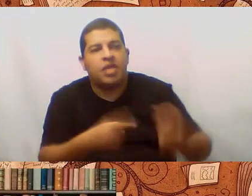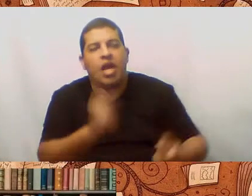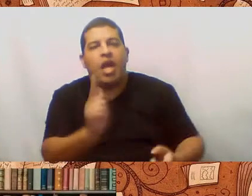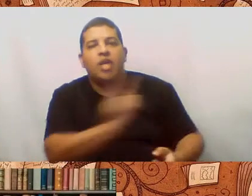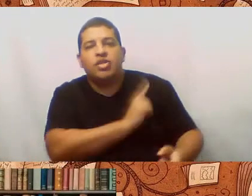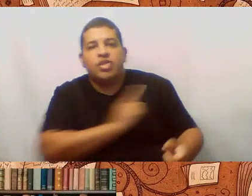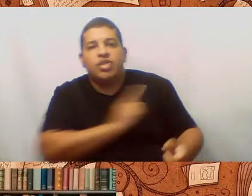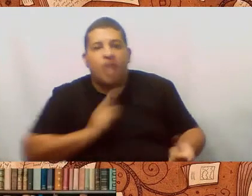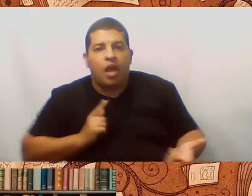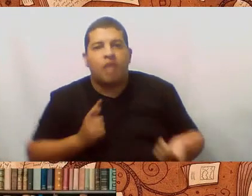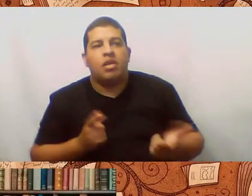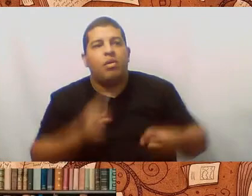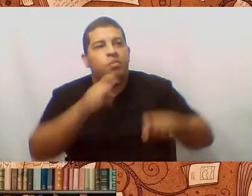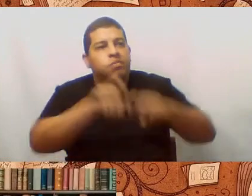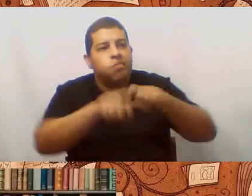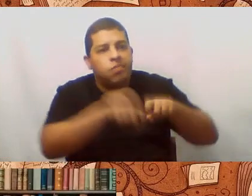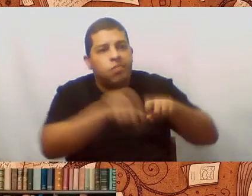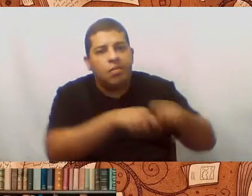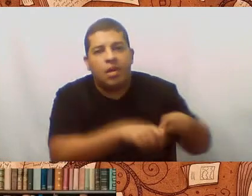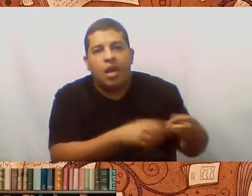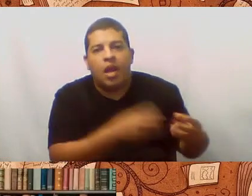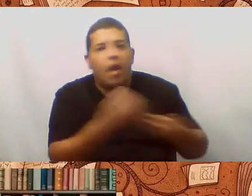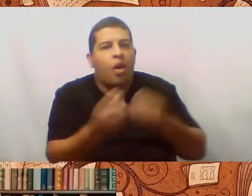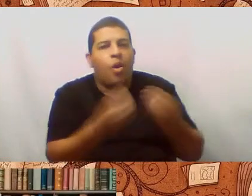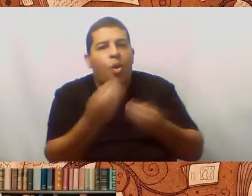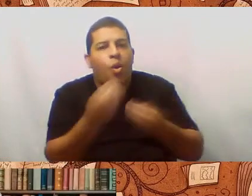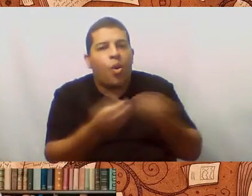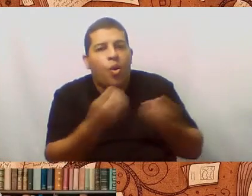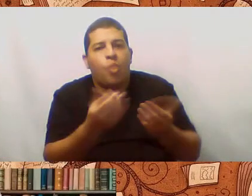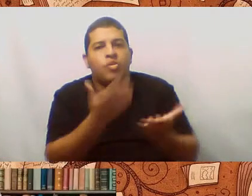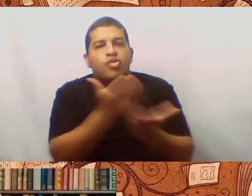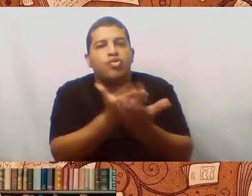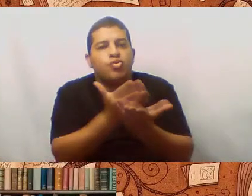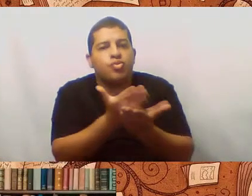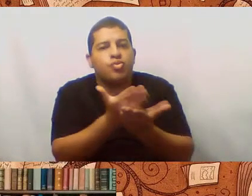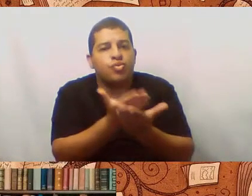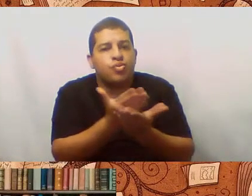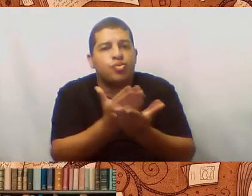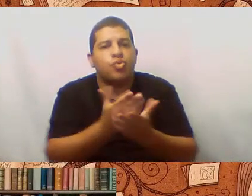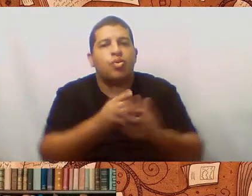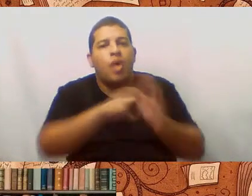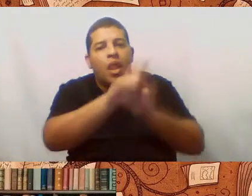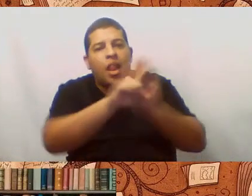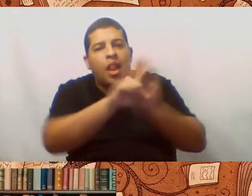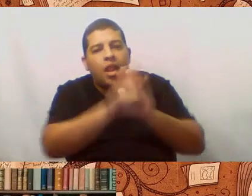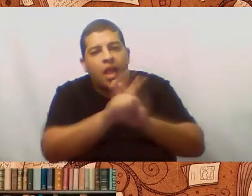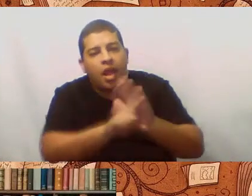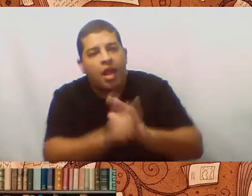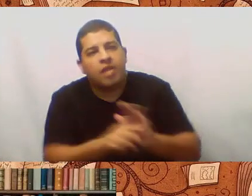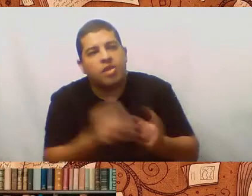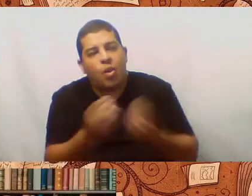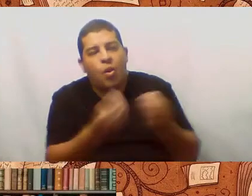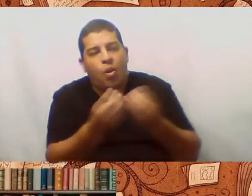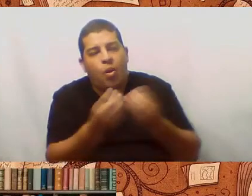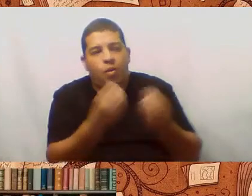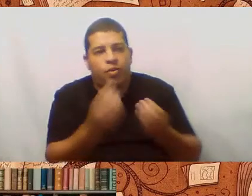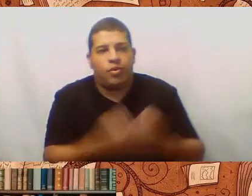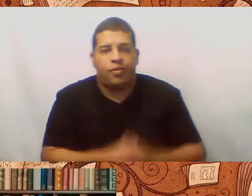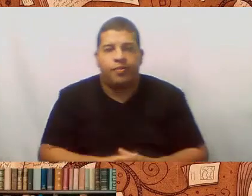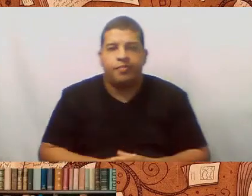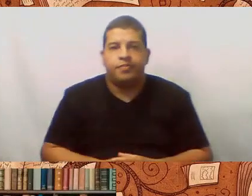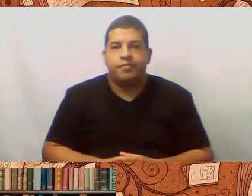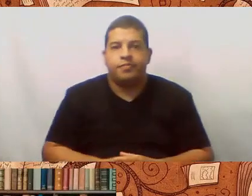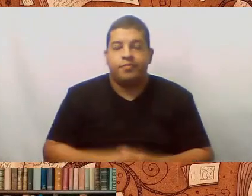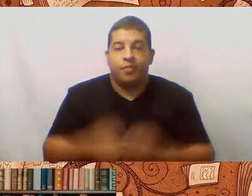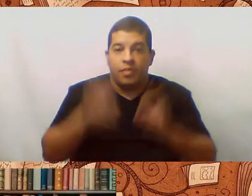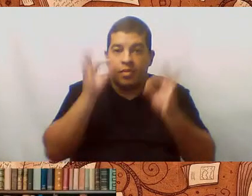em última análise, aos processos de subjetivação? É, eu acho que a psicanálise está sendo colocada